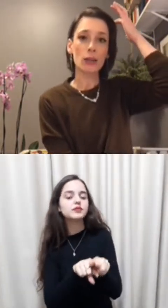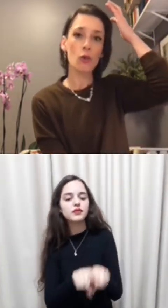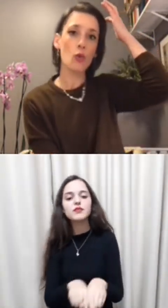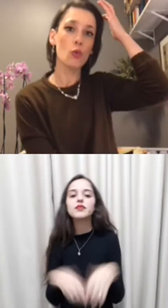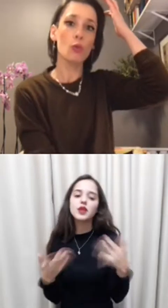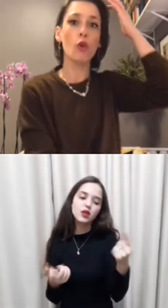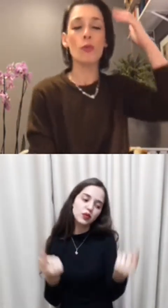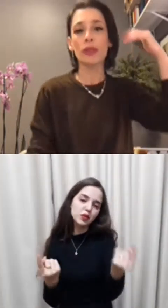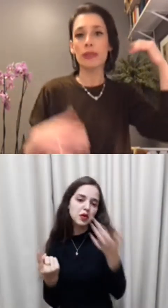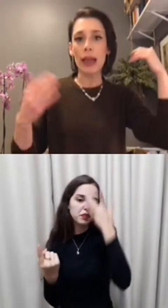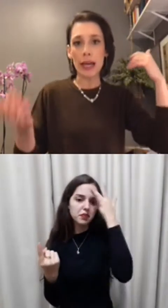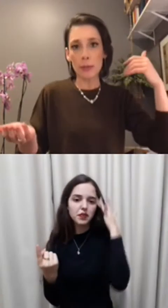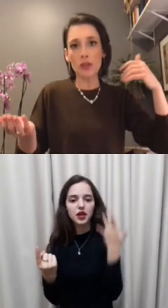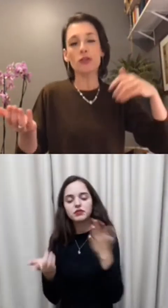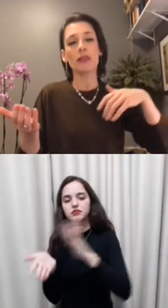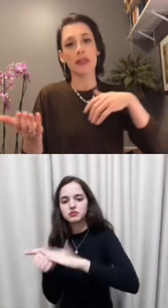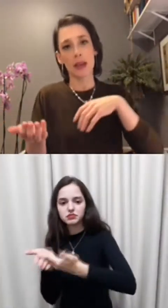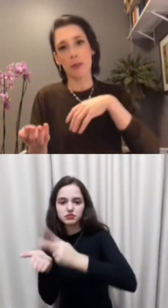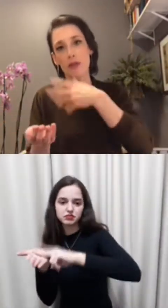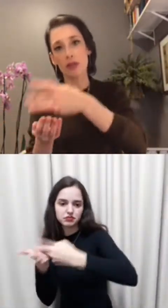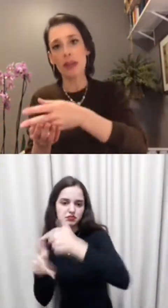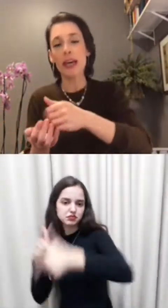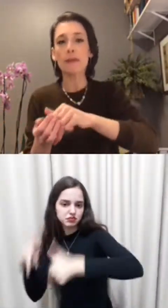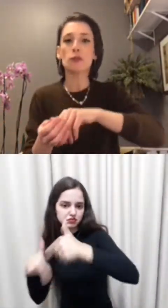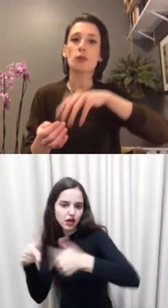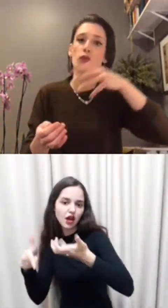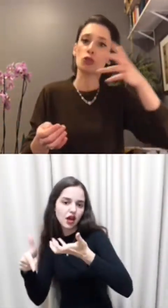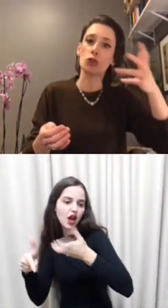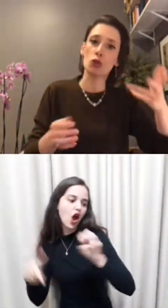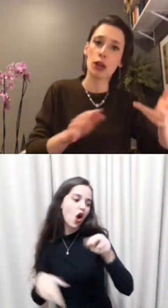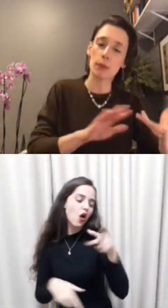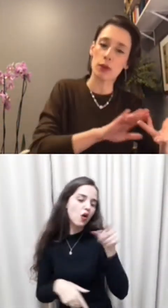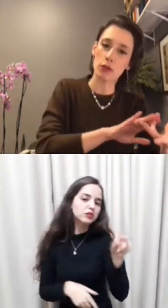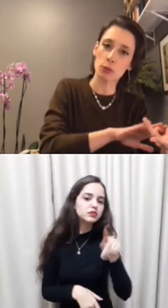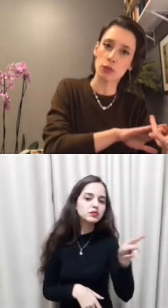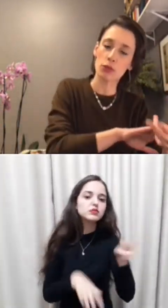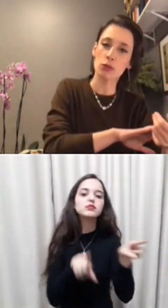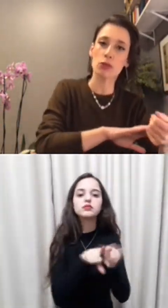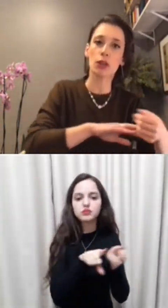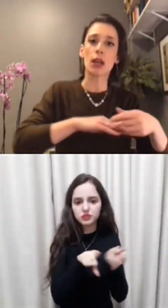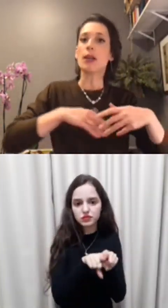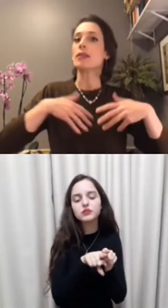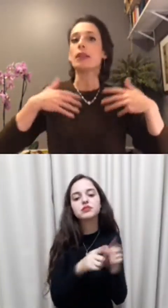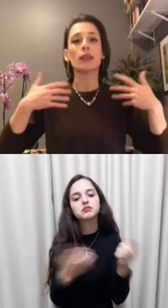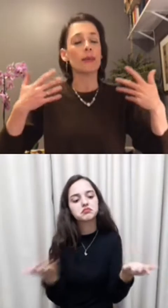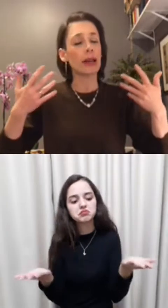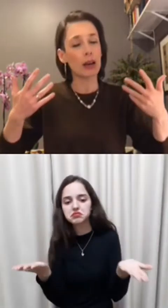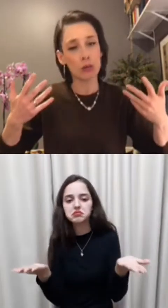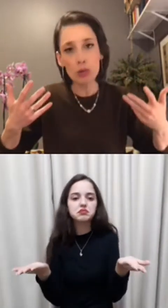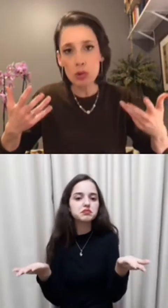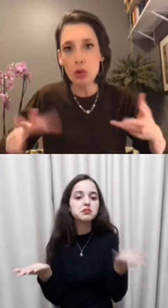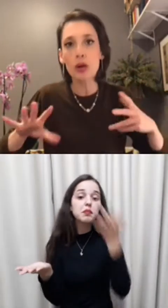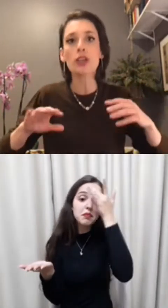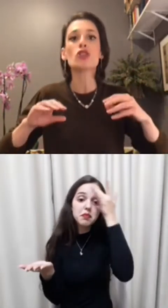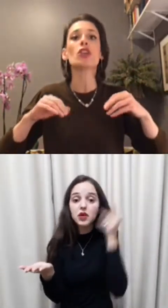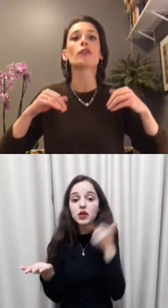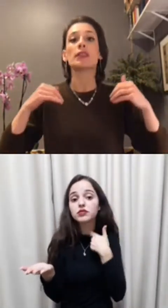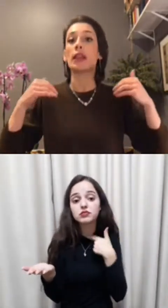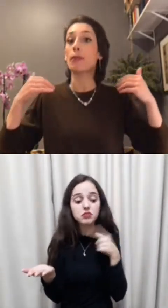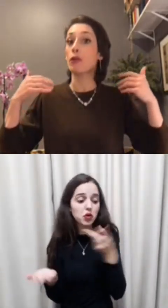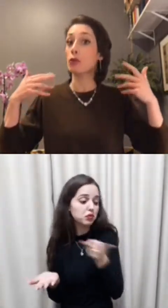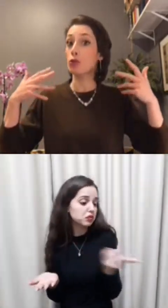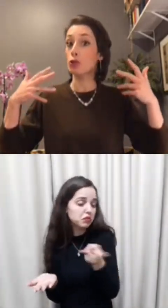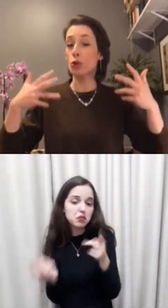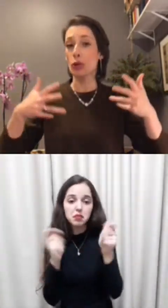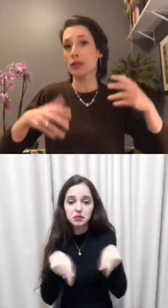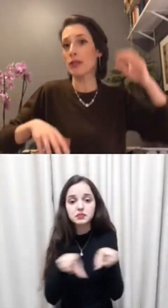trabalhar como intérprete, fazia a prova de intérprete, professor, a prova de professor. Se queria trabalhar com os dois, tinha que fazer a